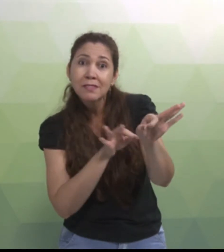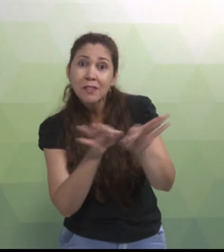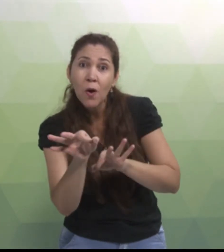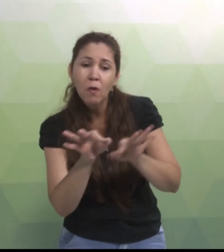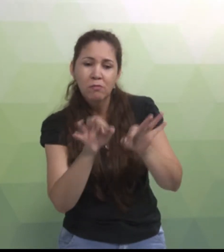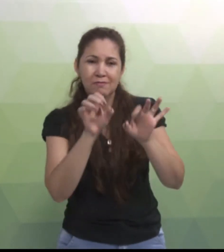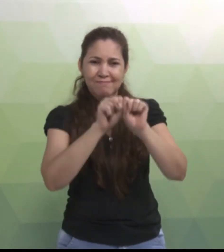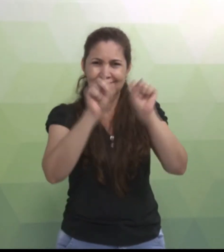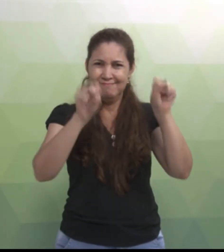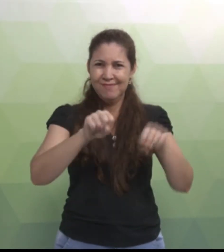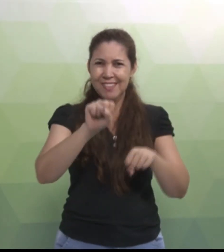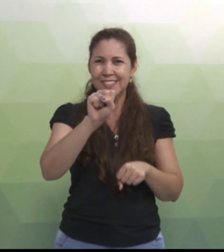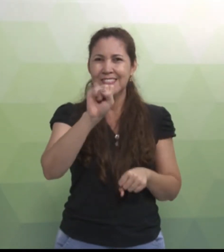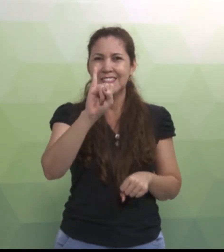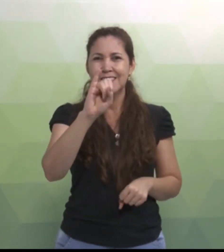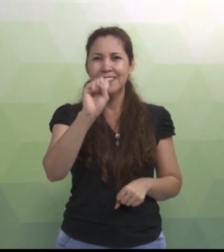Libras. Então, devemos organizar,